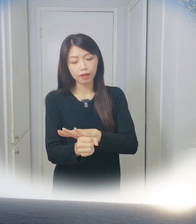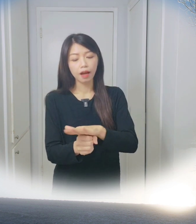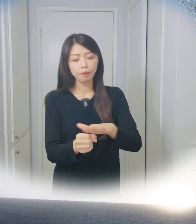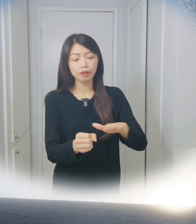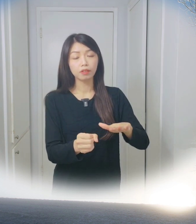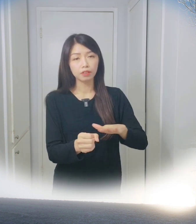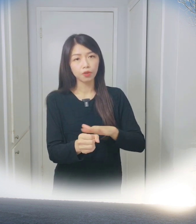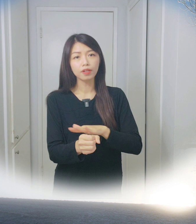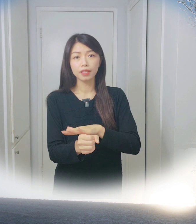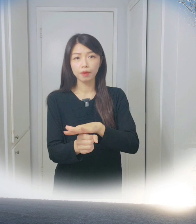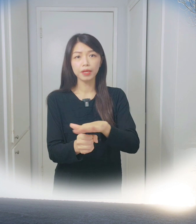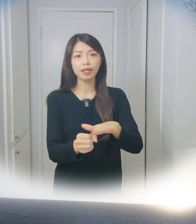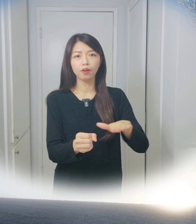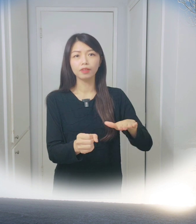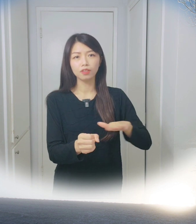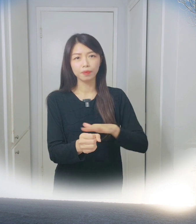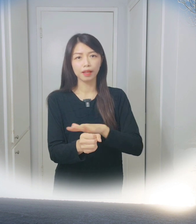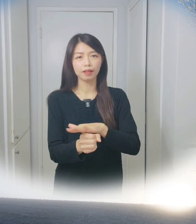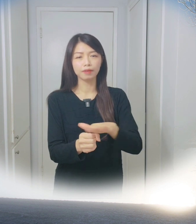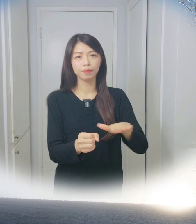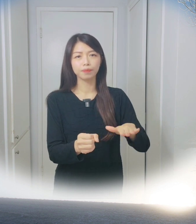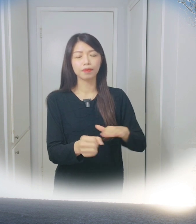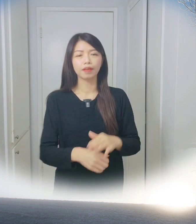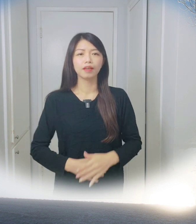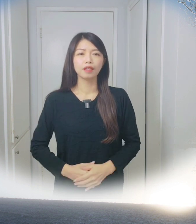사랑 합해서 긍휼, 자비 이런 뜻이 됩니다.